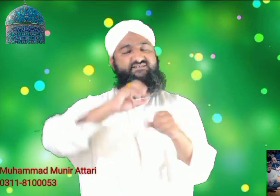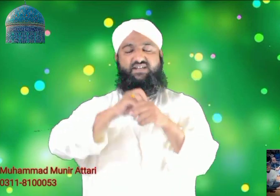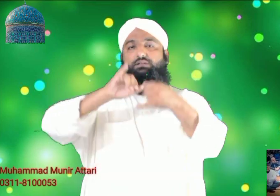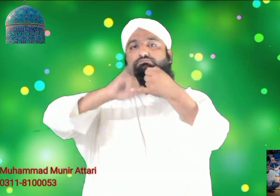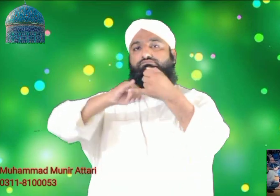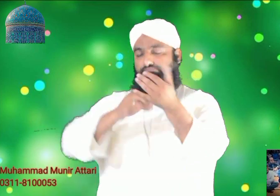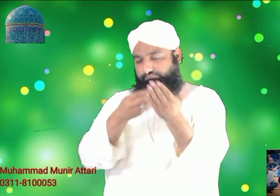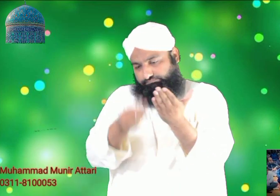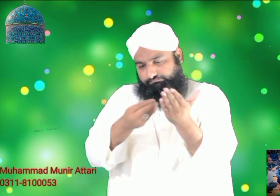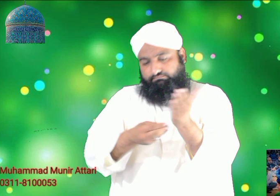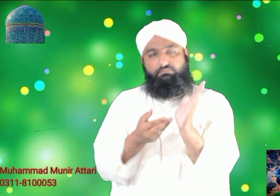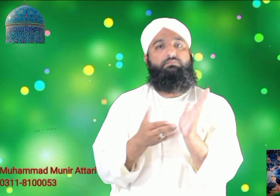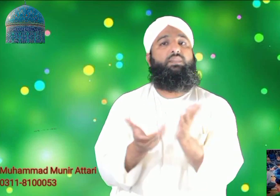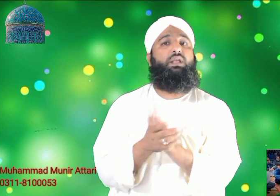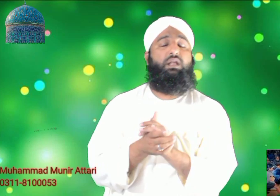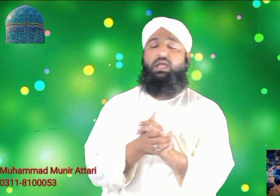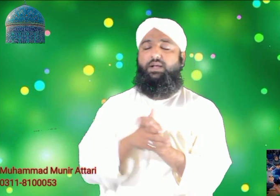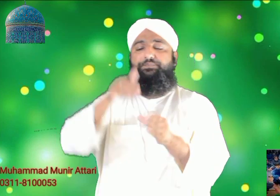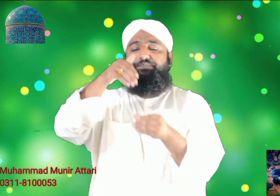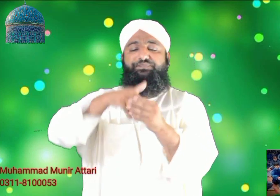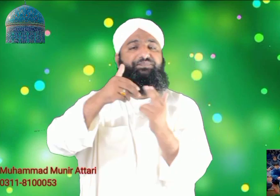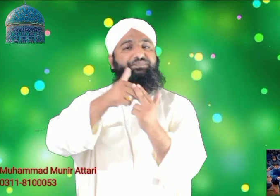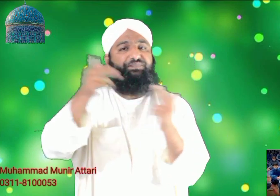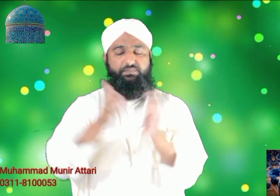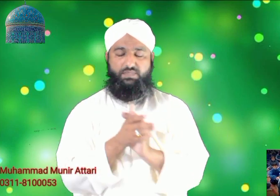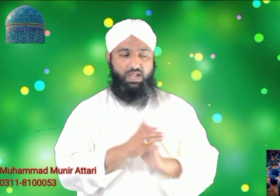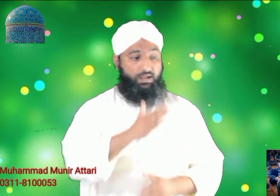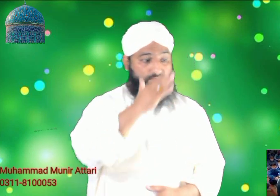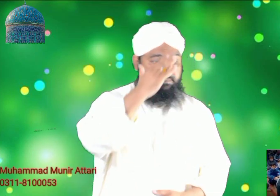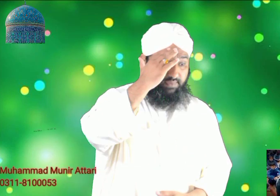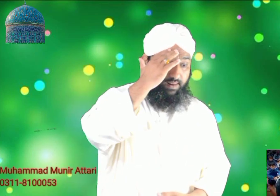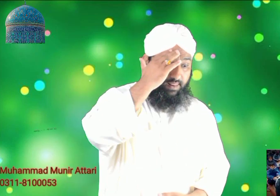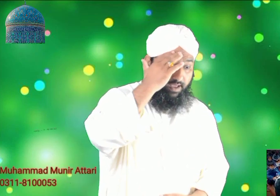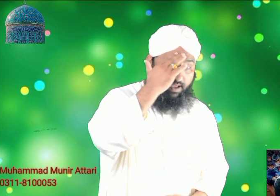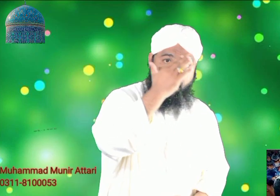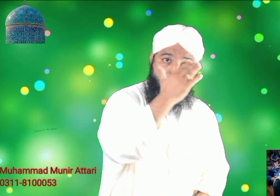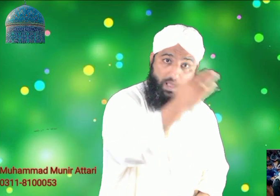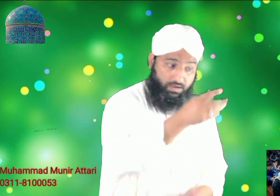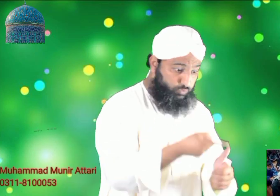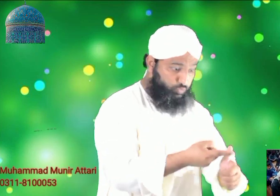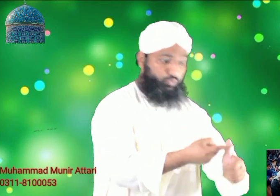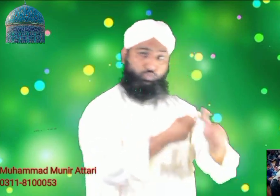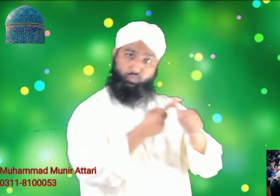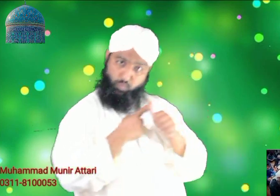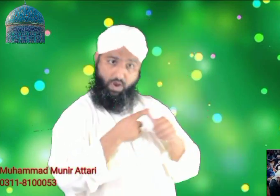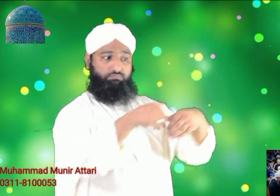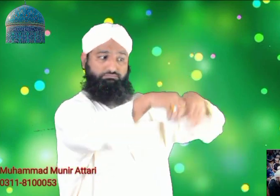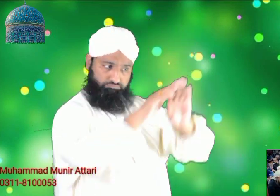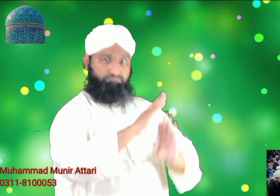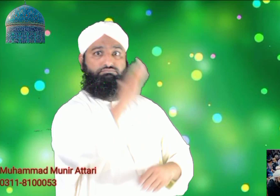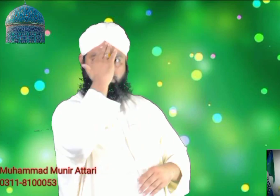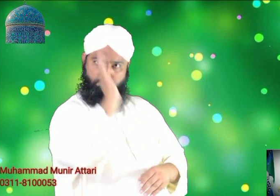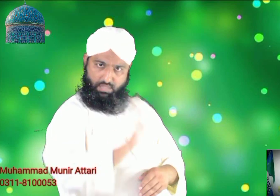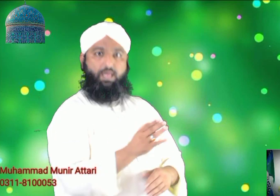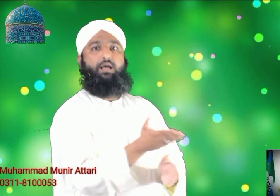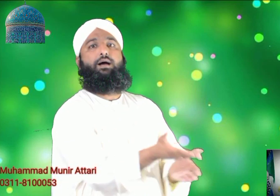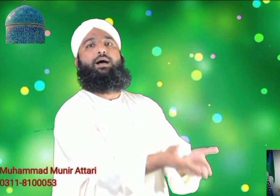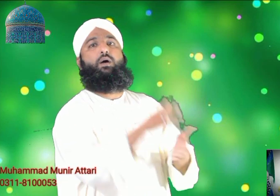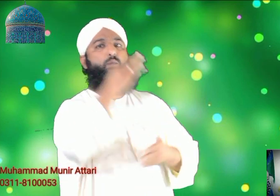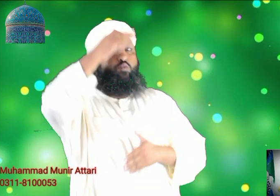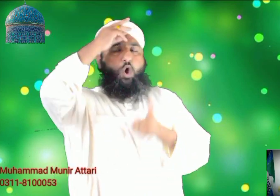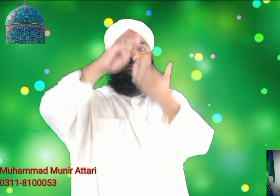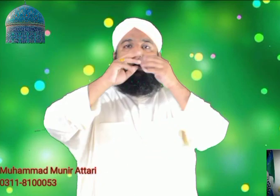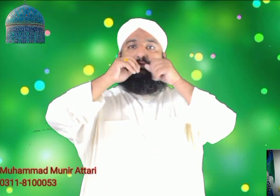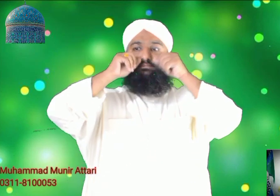بات فرماتے کہ ان حضرات کو سلام کرو جو تمہارے سلام کا جواب دیتے ہیں. نبی پاک بھی ایک جگہ فرماتے